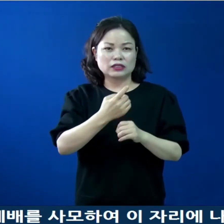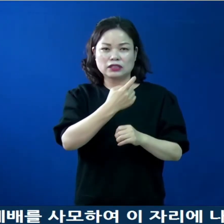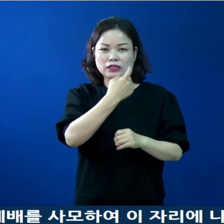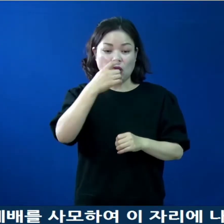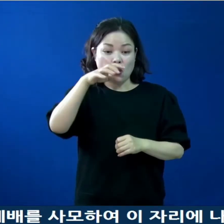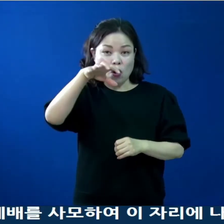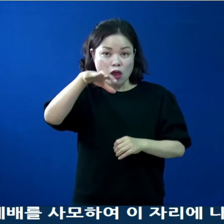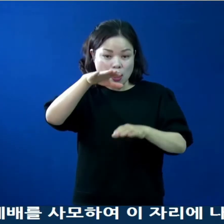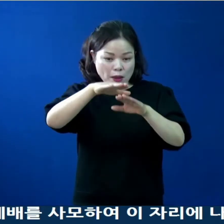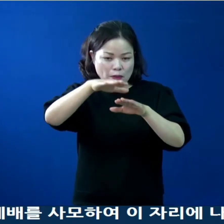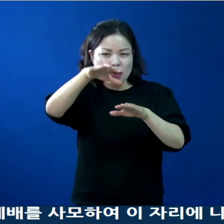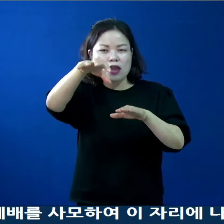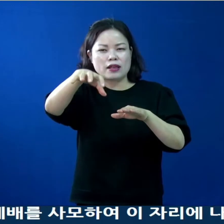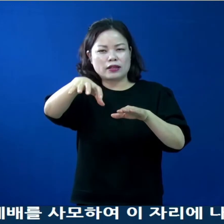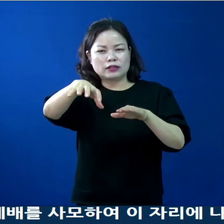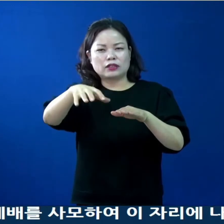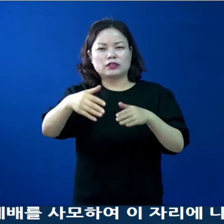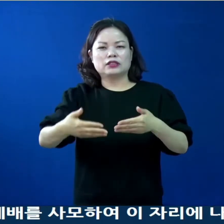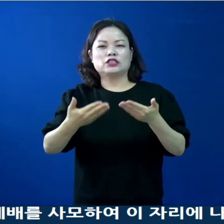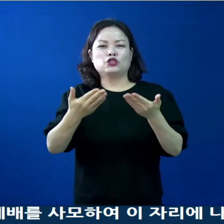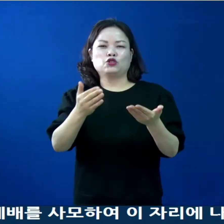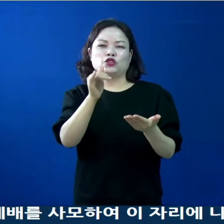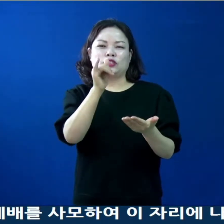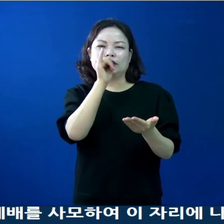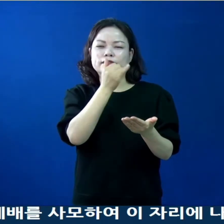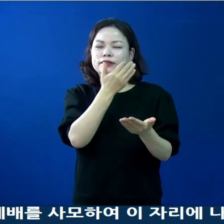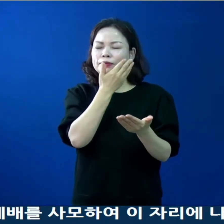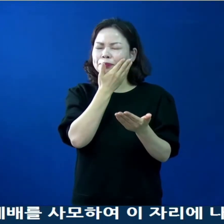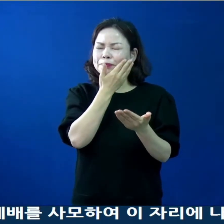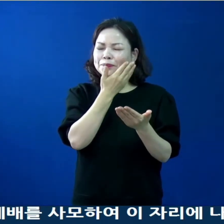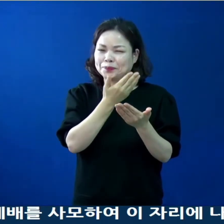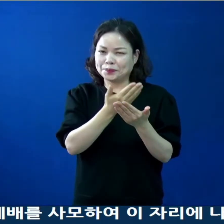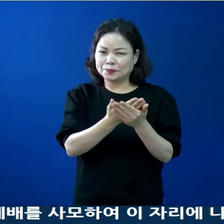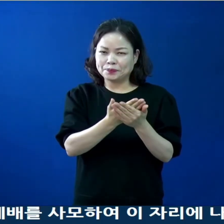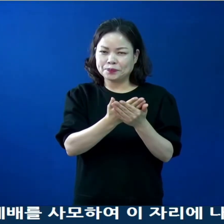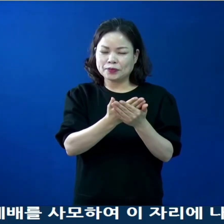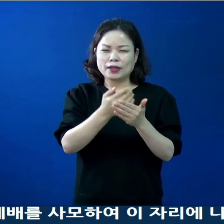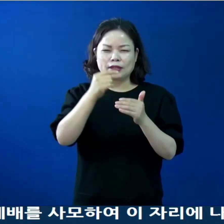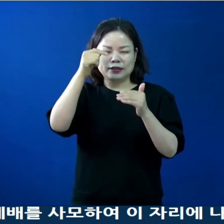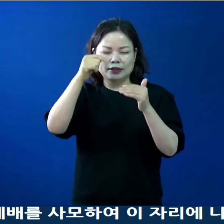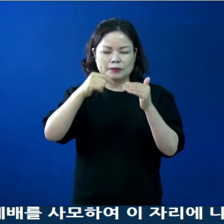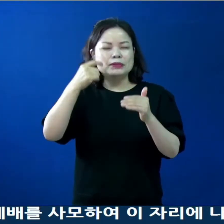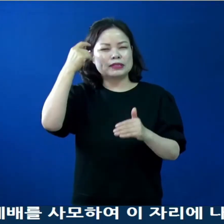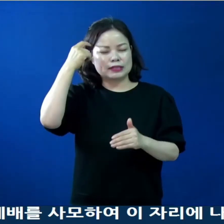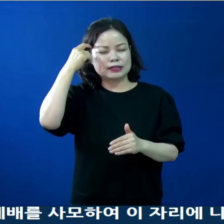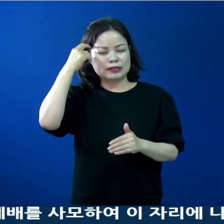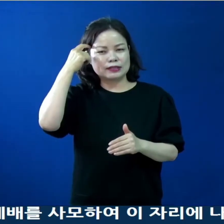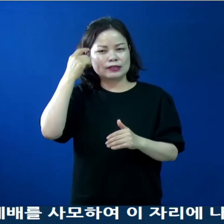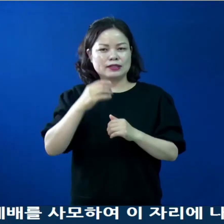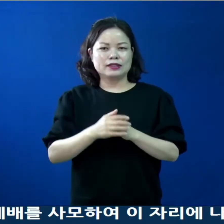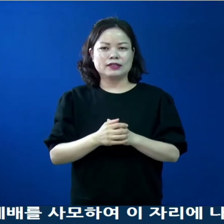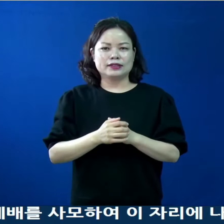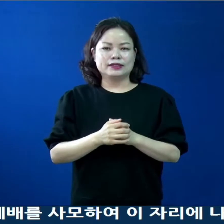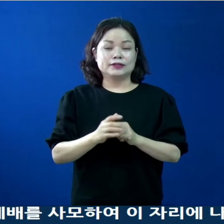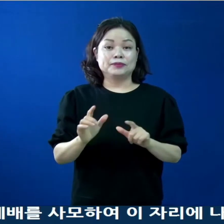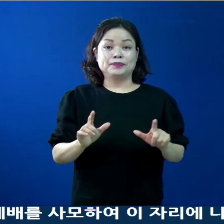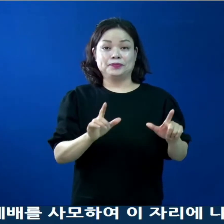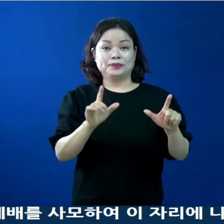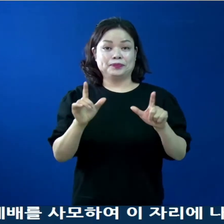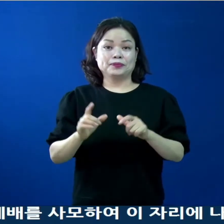나와서 예배할 수 있는 것이 얼마나 소중한 것인지 깊이 깨닫는 시즌을 우리가 함께 보내고